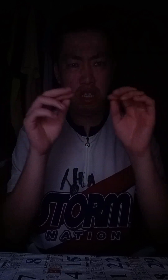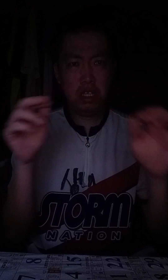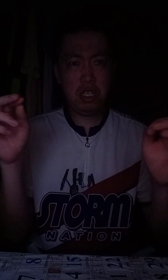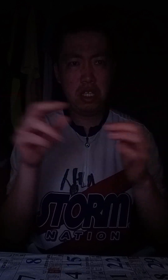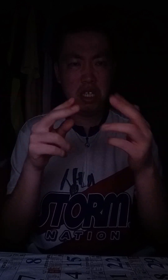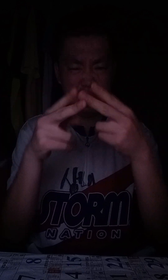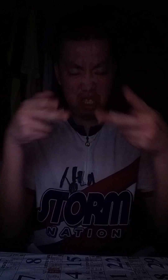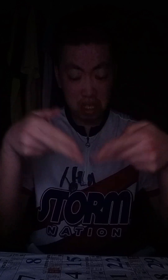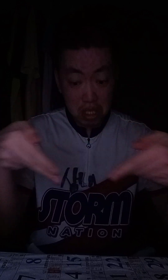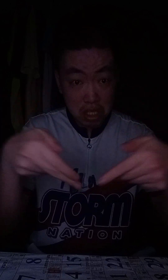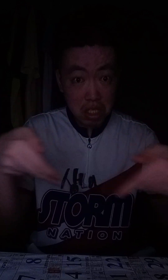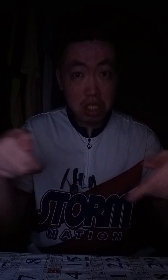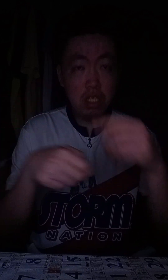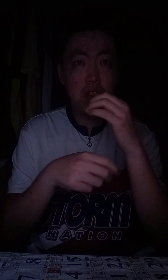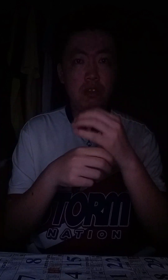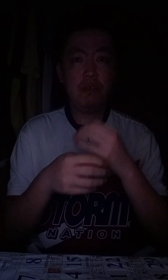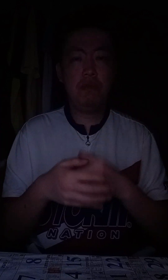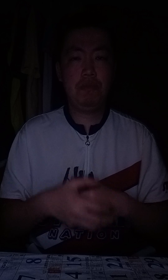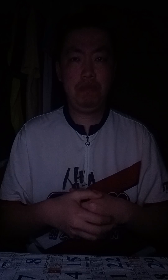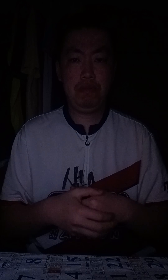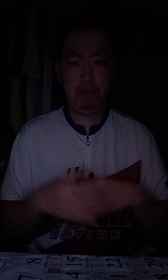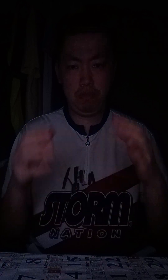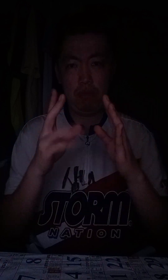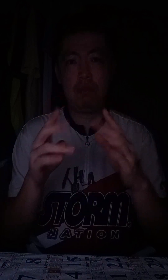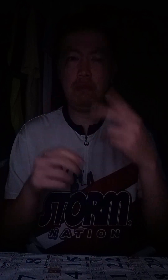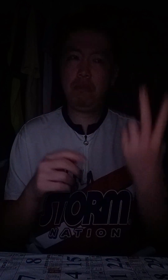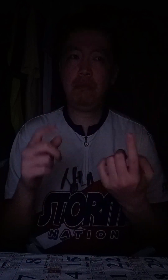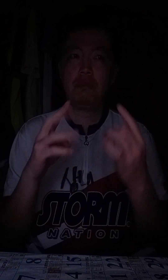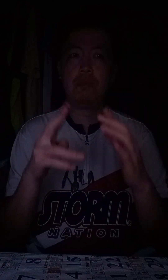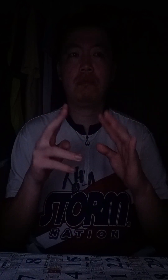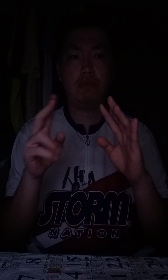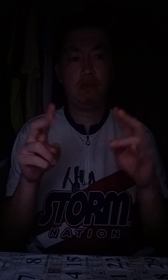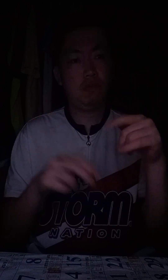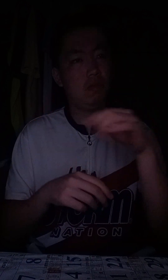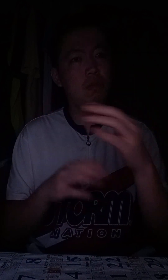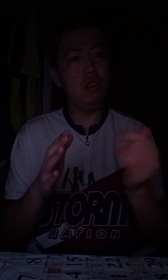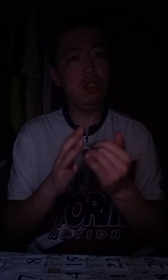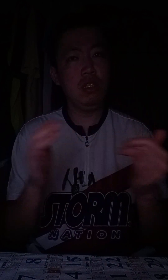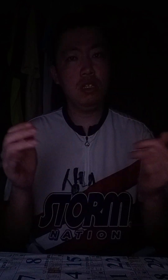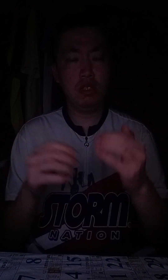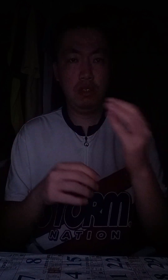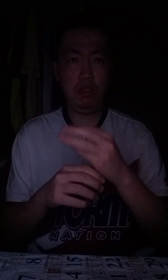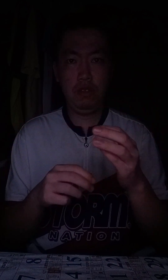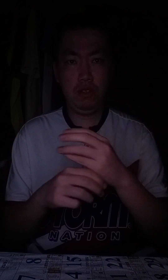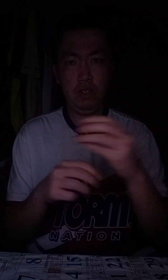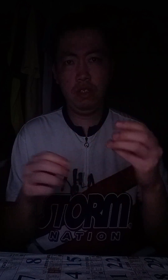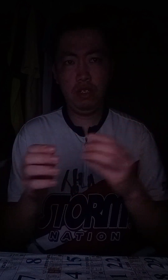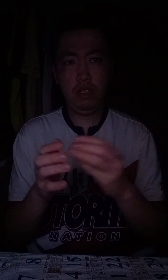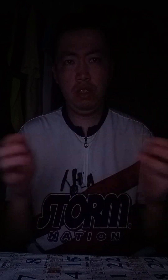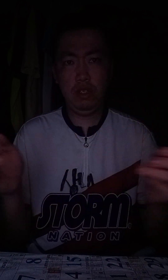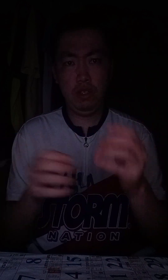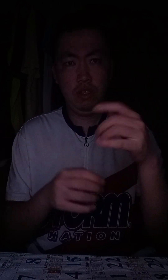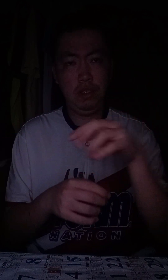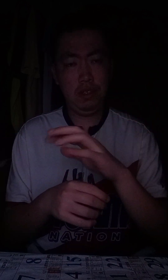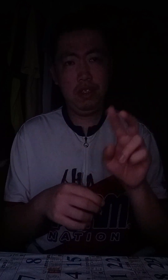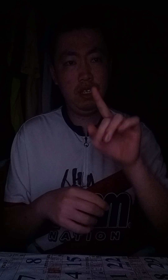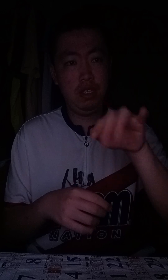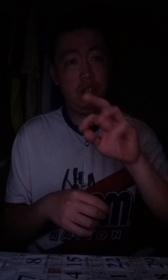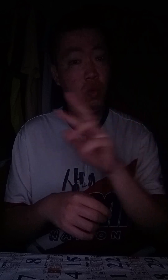금이가 있습니다. 어제 저녁 8시 20분쯤 충남 천안시 백석동의 한 도로에서